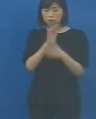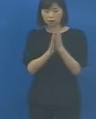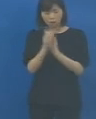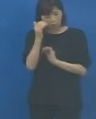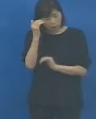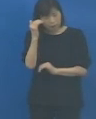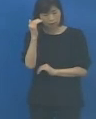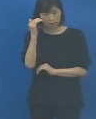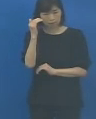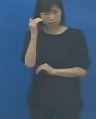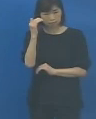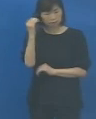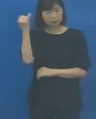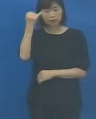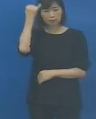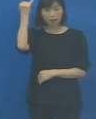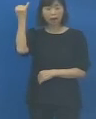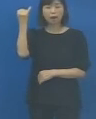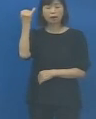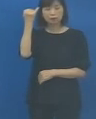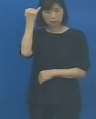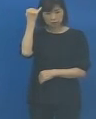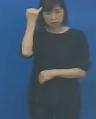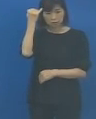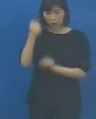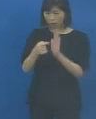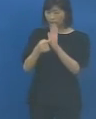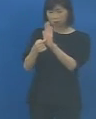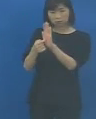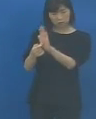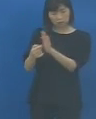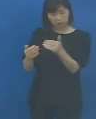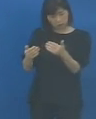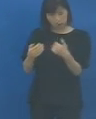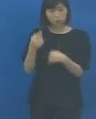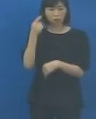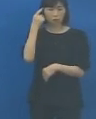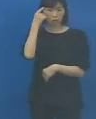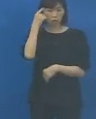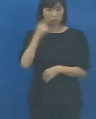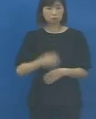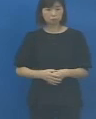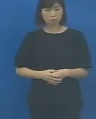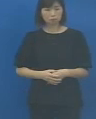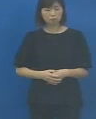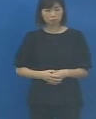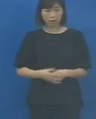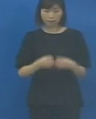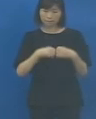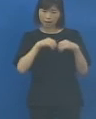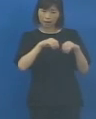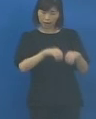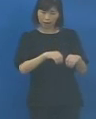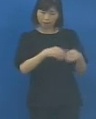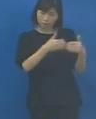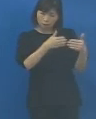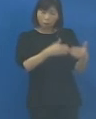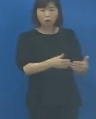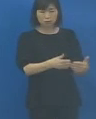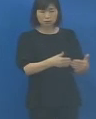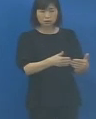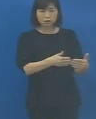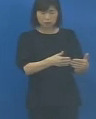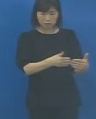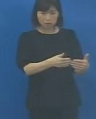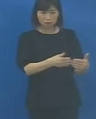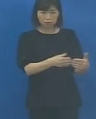ているというようなことをイメージとしてなんか発信することが必要じゃないかと思うんですけど、このまん延防止と重点措置の